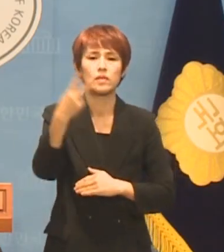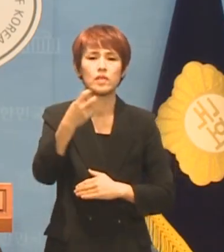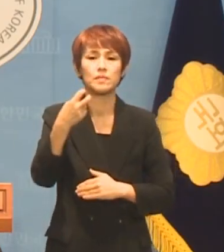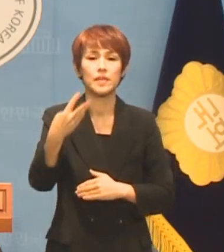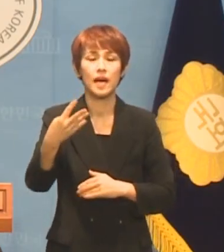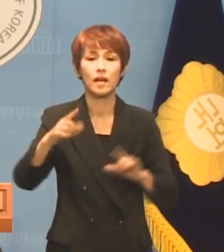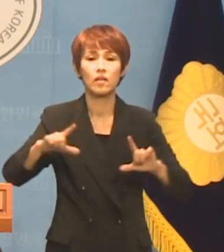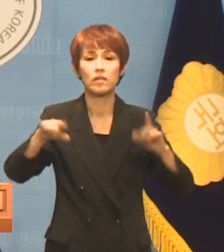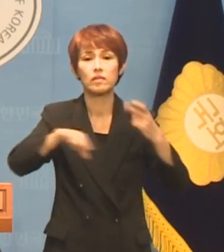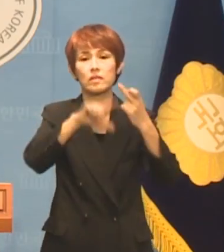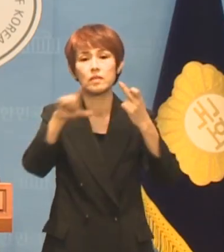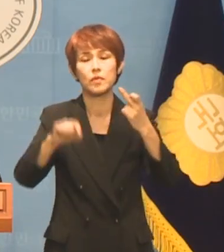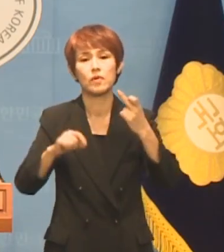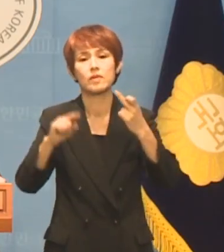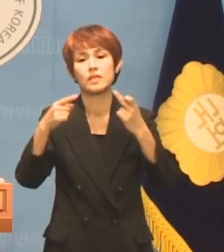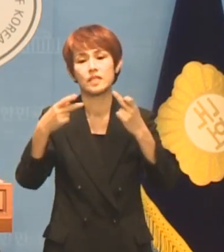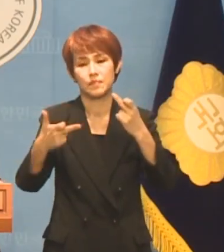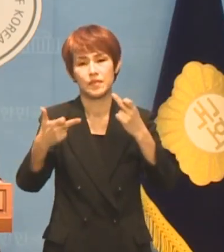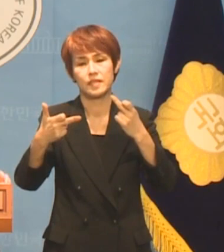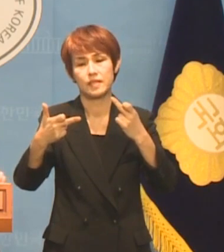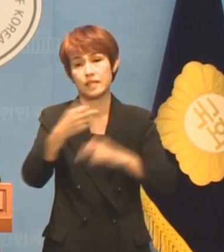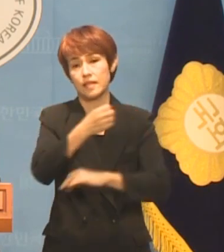12월 17일자 칼럼입니다.